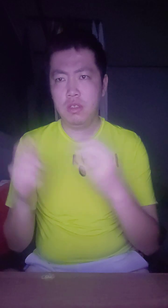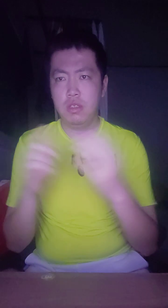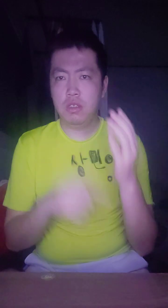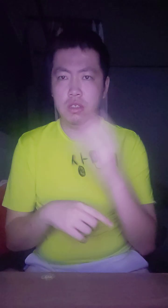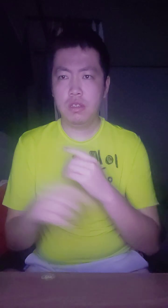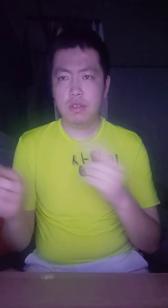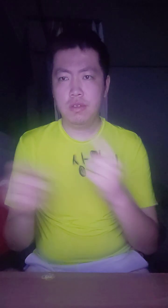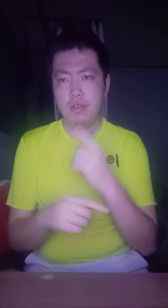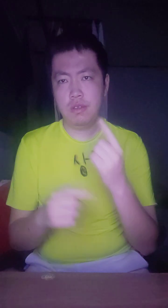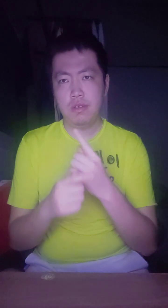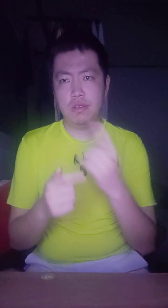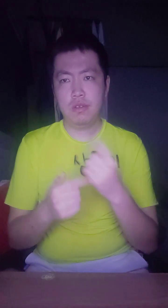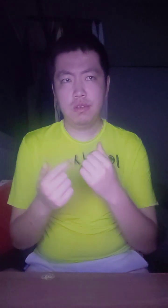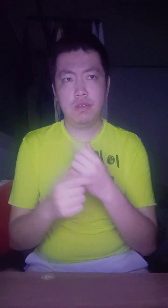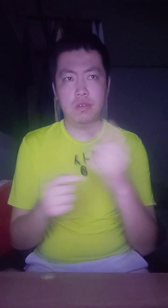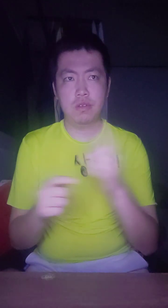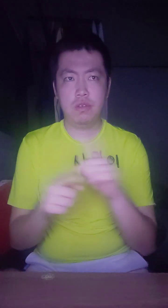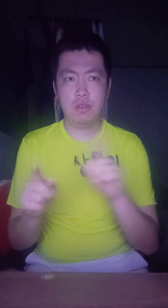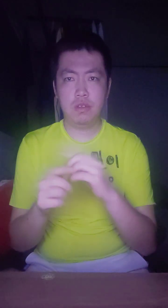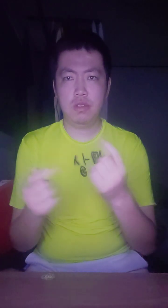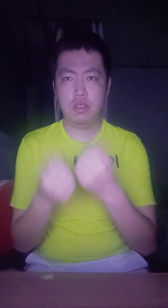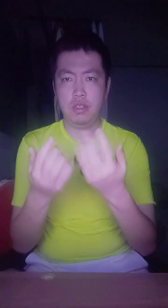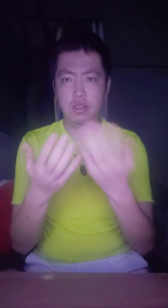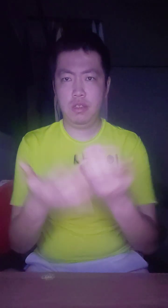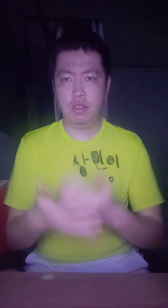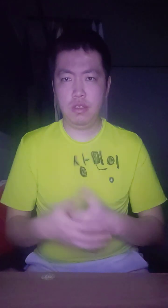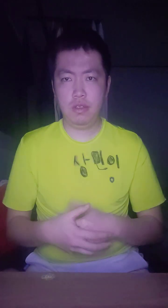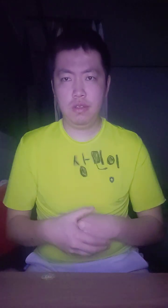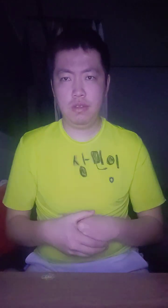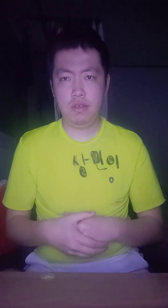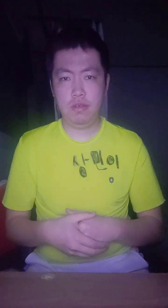담겨 있었습니다. 먼저 김수근 기자가 전해드리겠습니다.